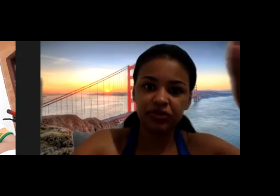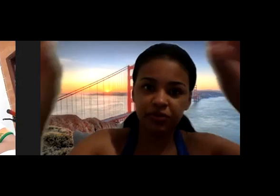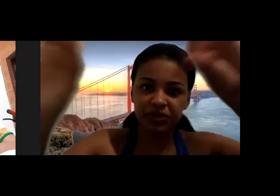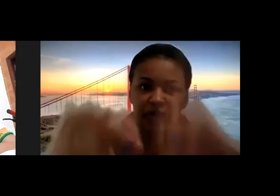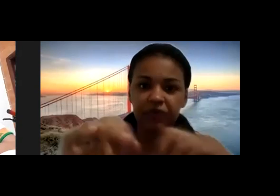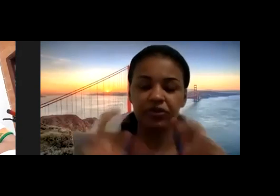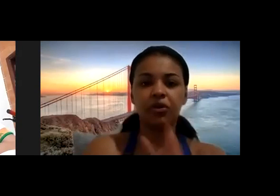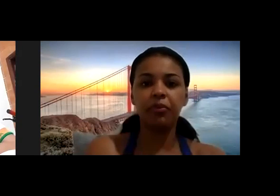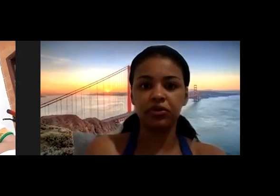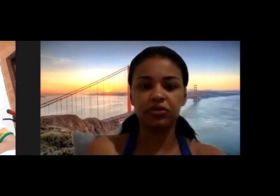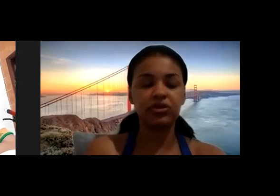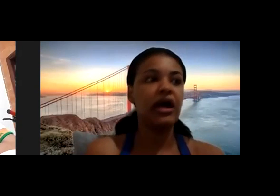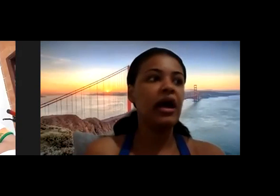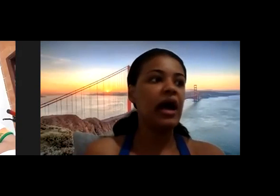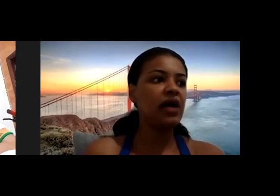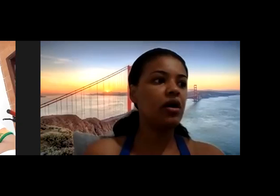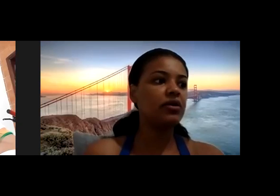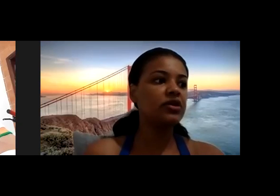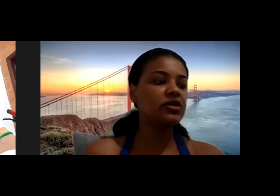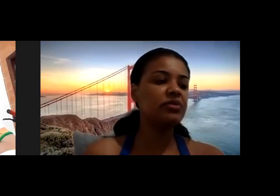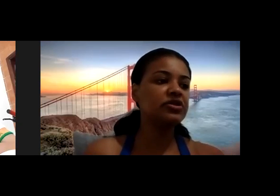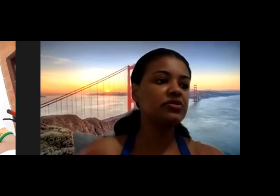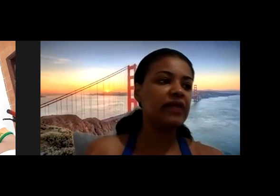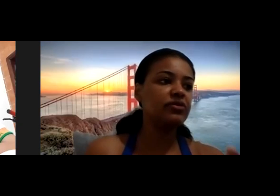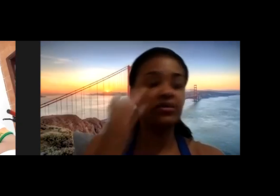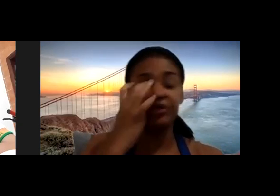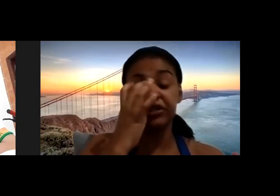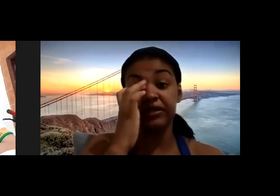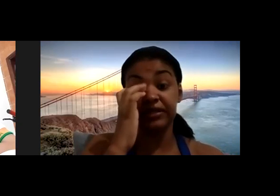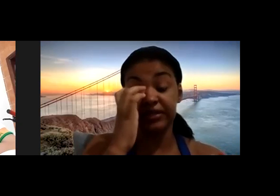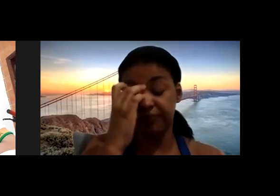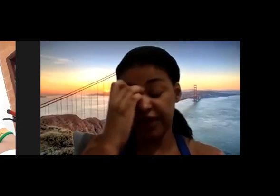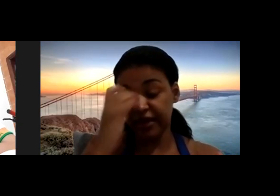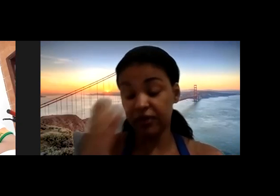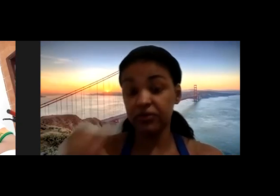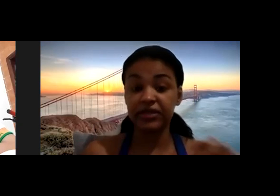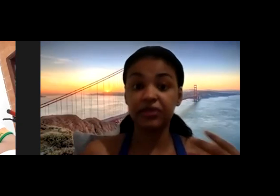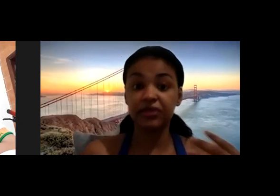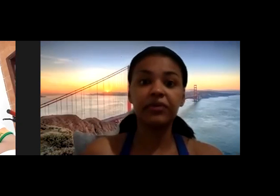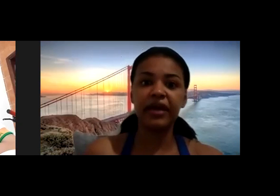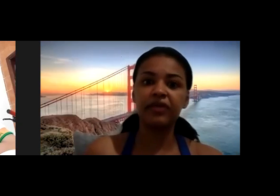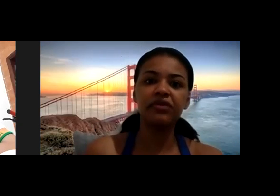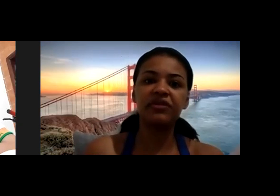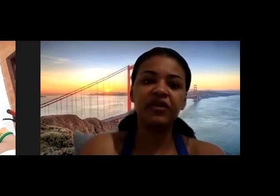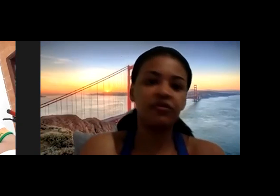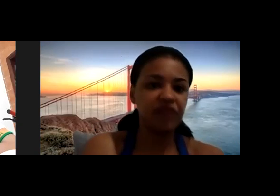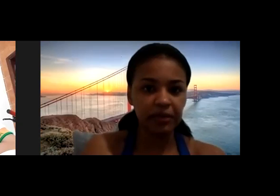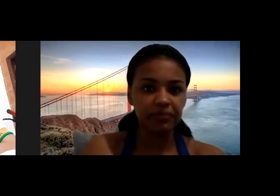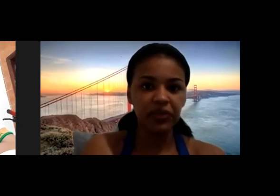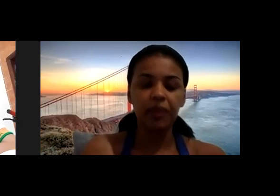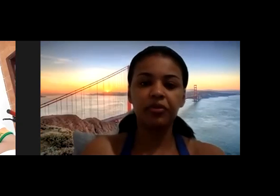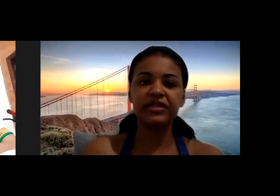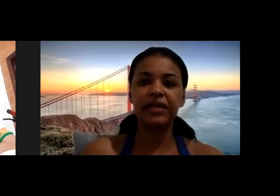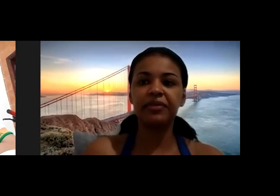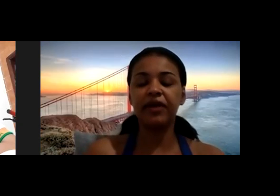esfriar nada bastou misturar os dois compostos agora quando eu tenho que misturar duas substâncias e para que aconteça o que eu quero eu tenho que